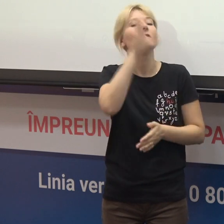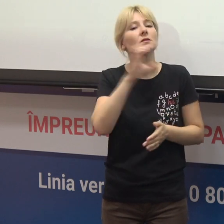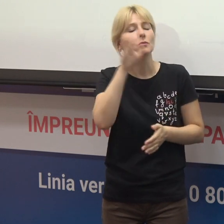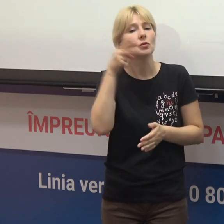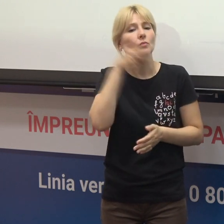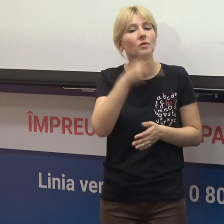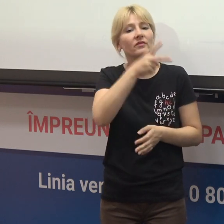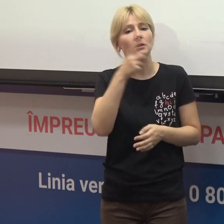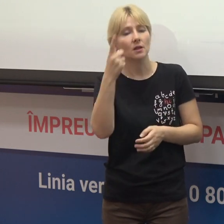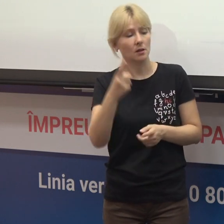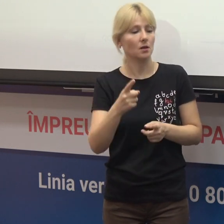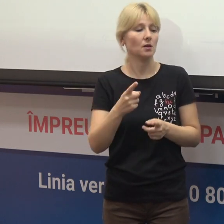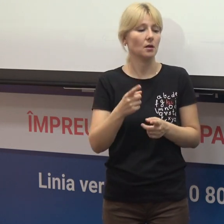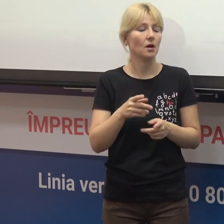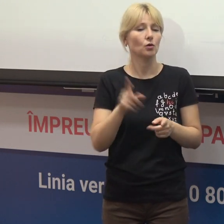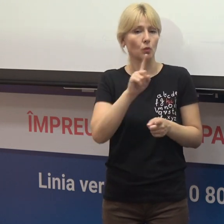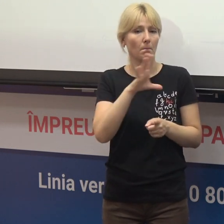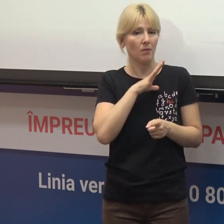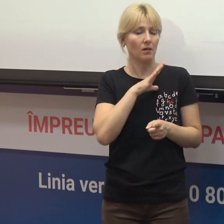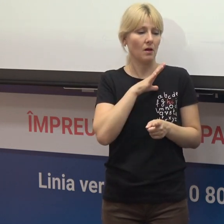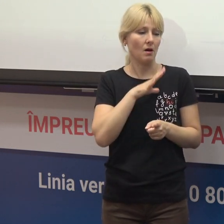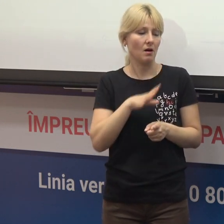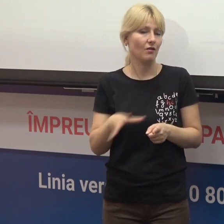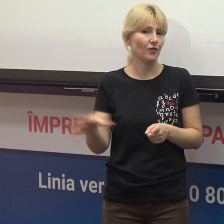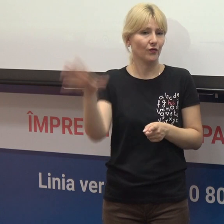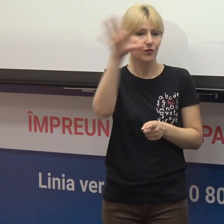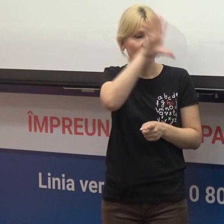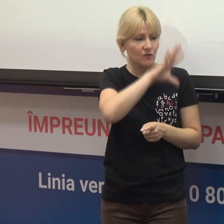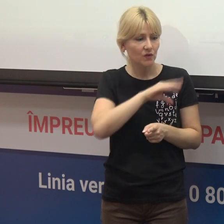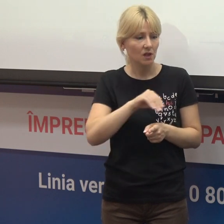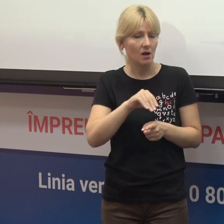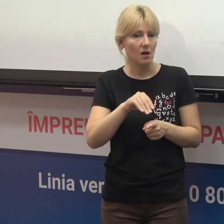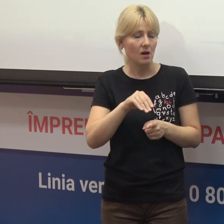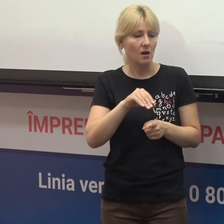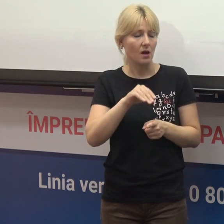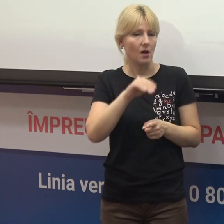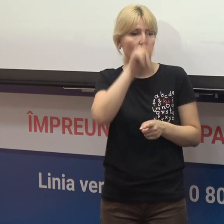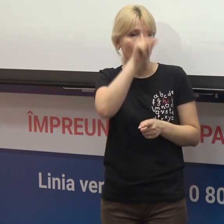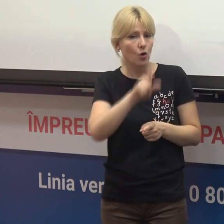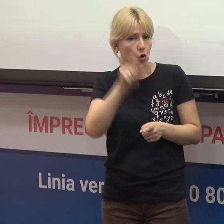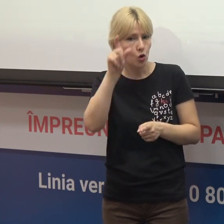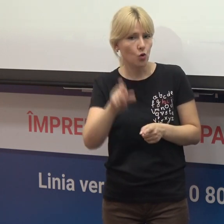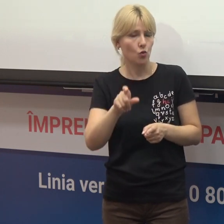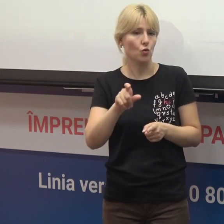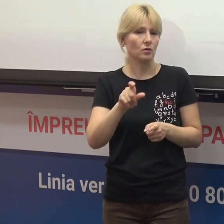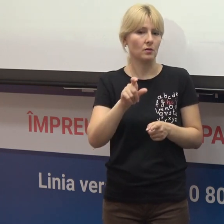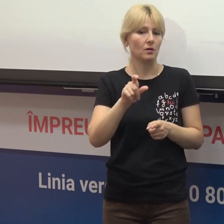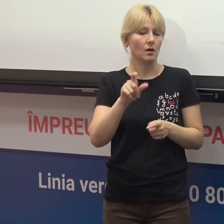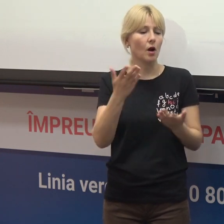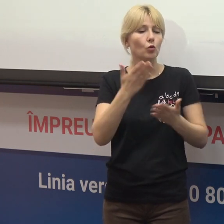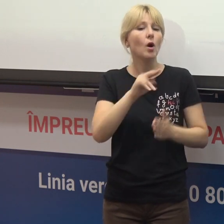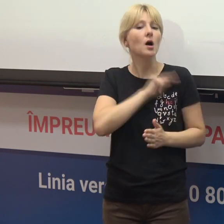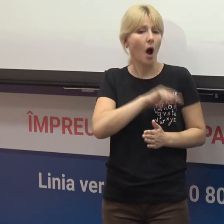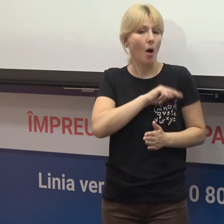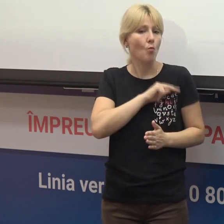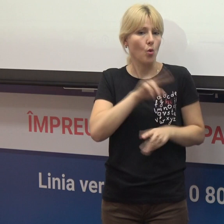1 septembrie 2021, deci acoperirea vaccinală a persoanelor antrenate în câmpul muncii să